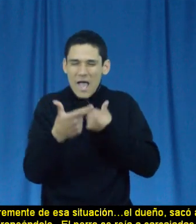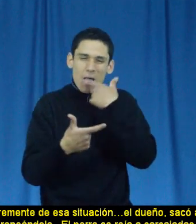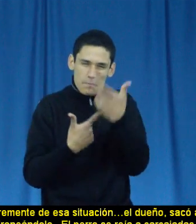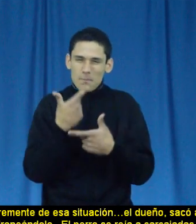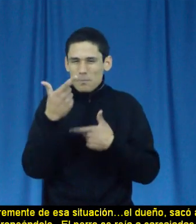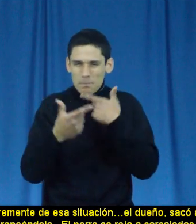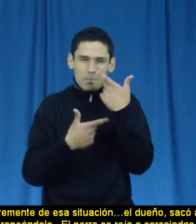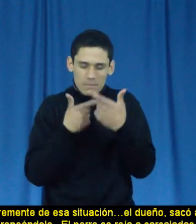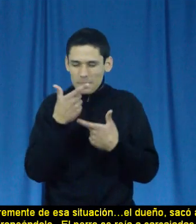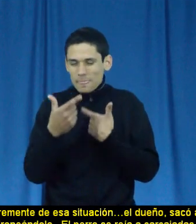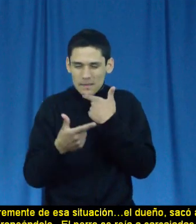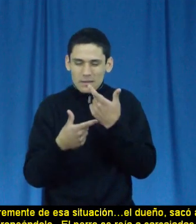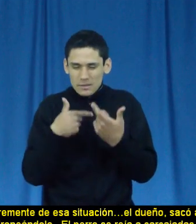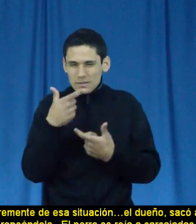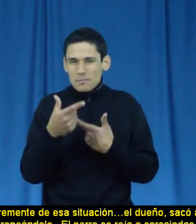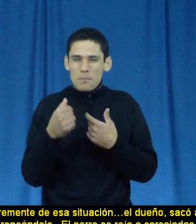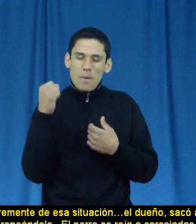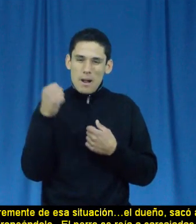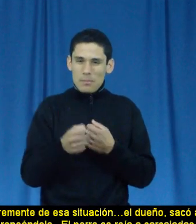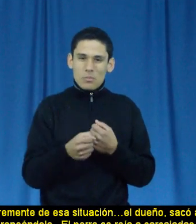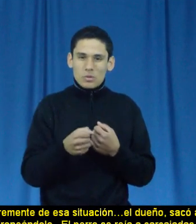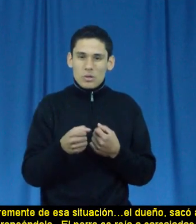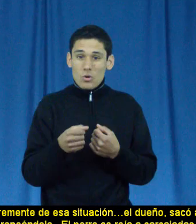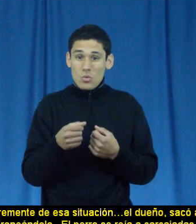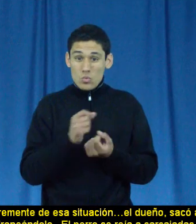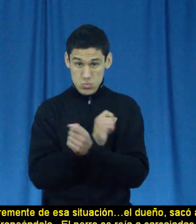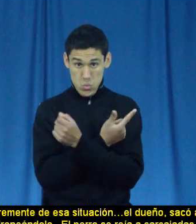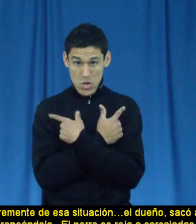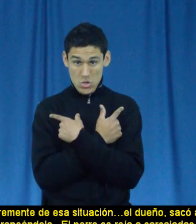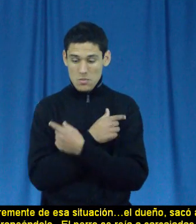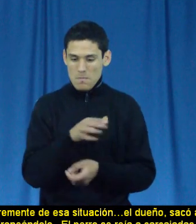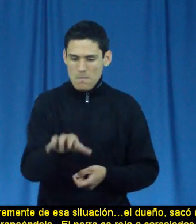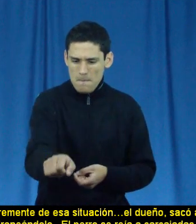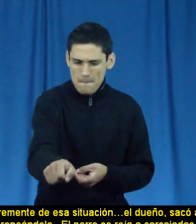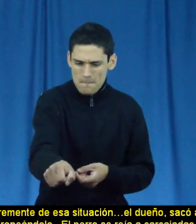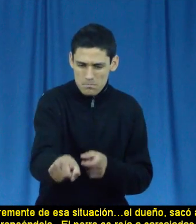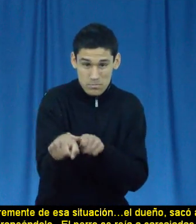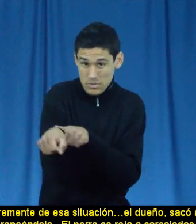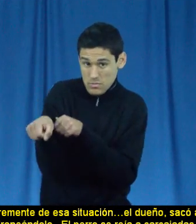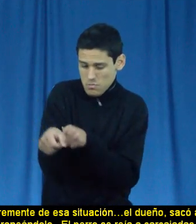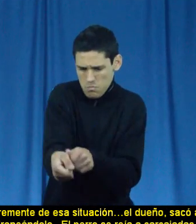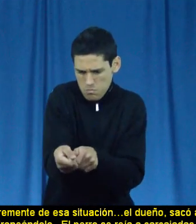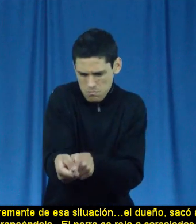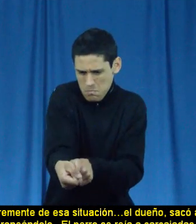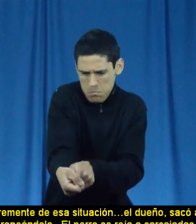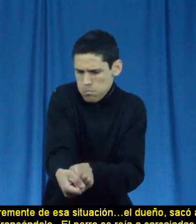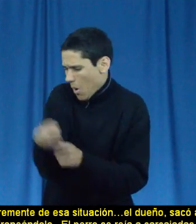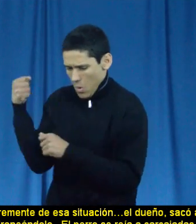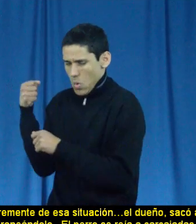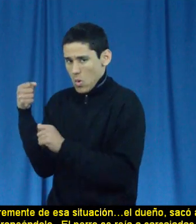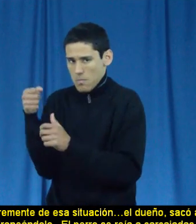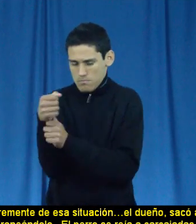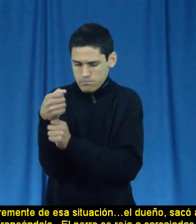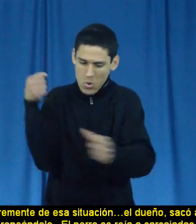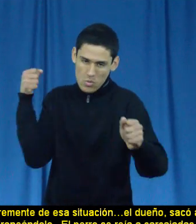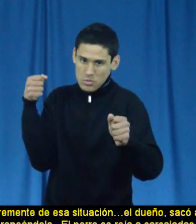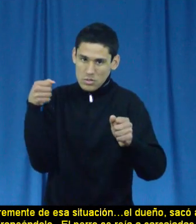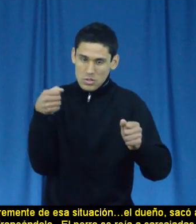¡Duro! ¡Patas para arriba! El dueño se rió alegremente de esa situación. Sacó al zorro de ese lugar